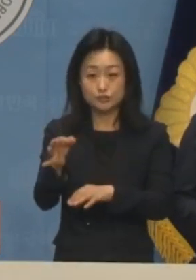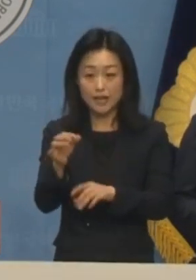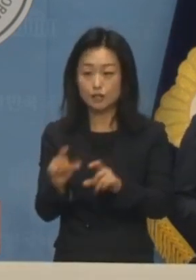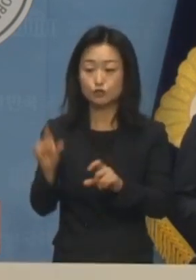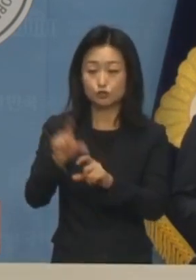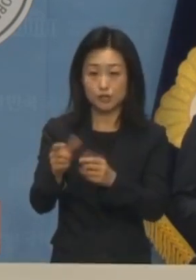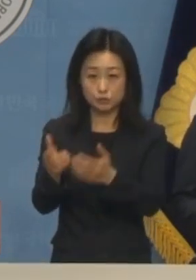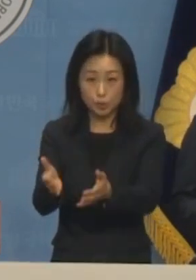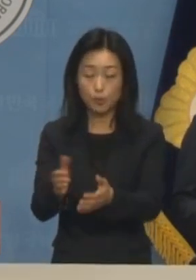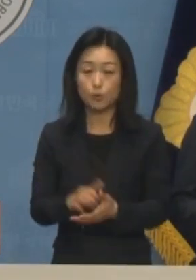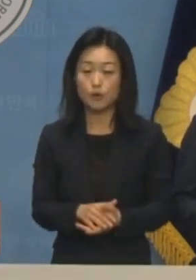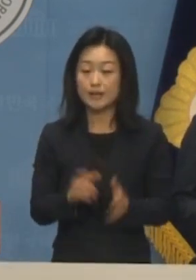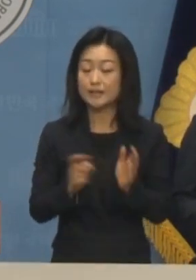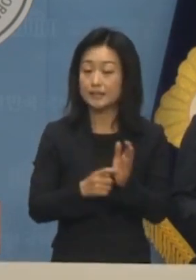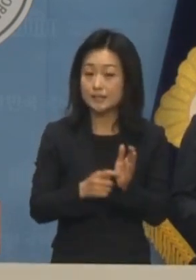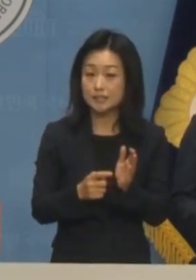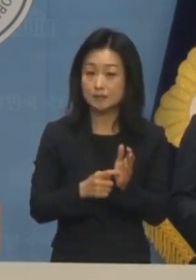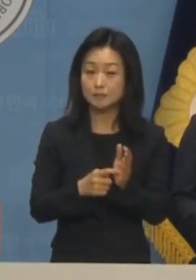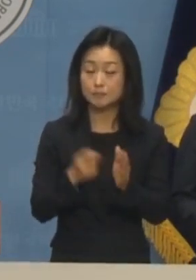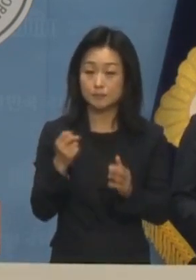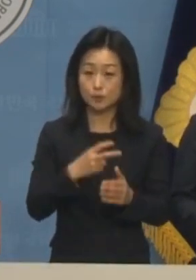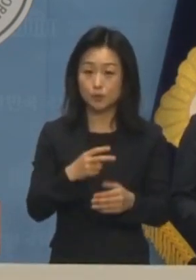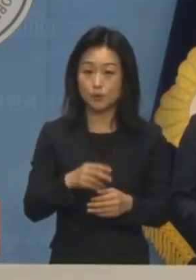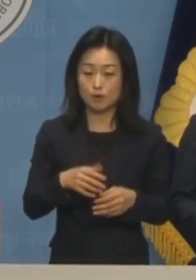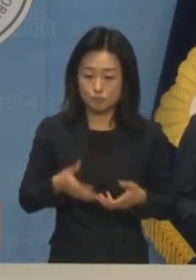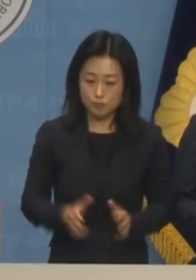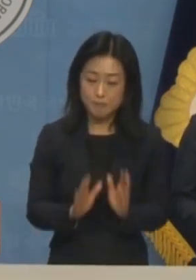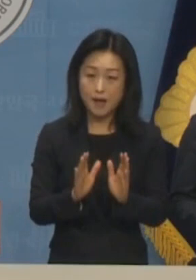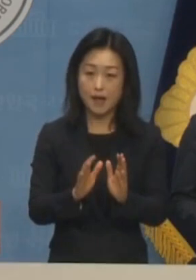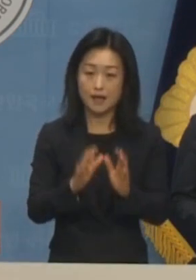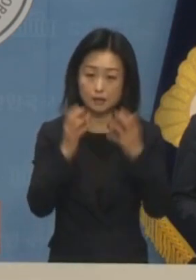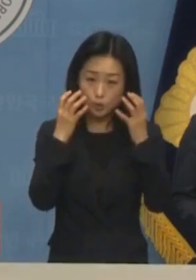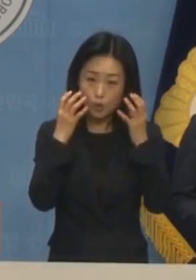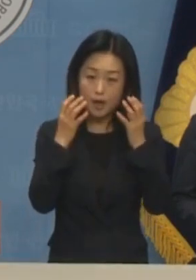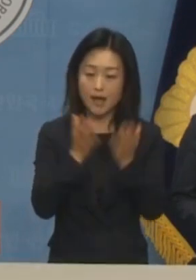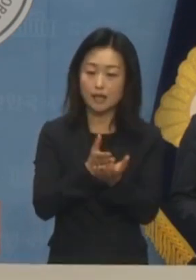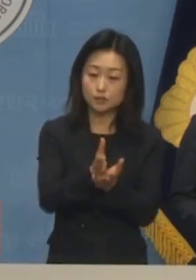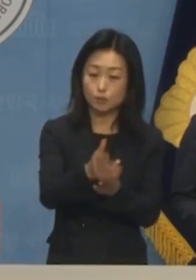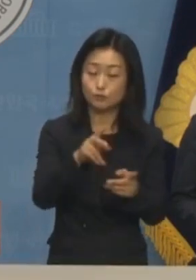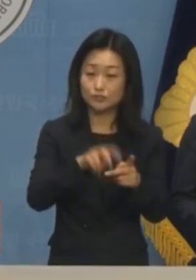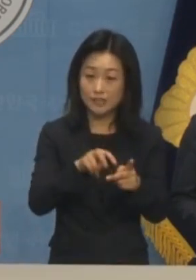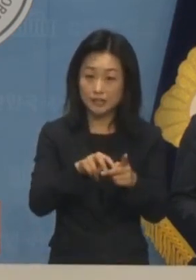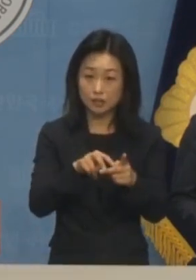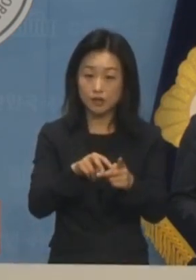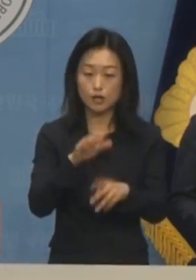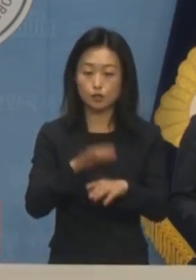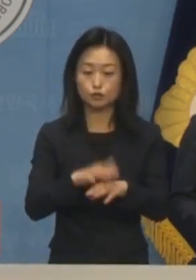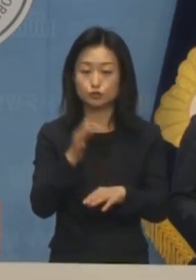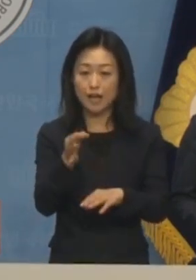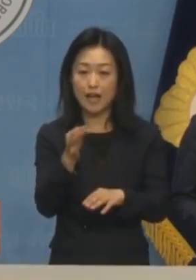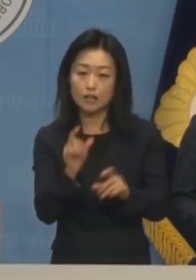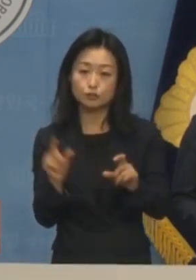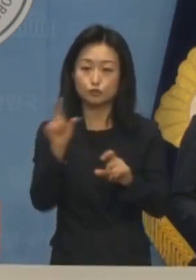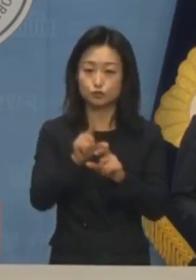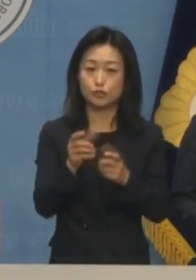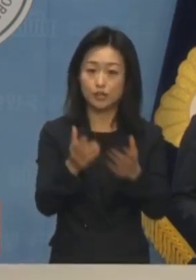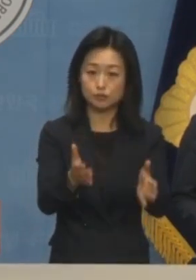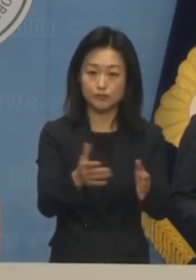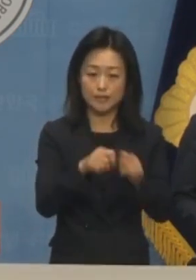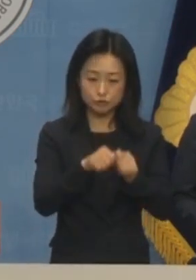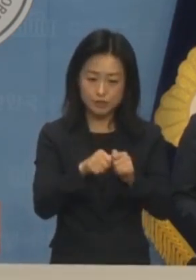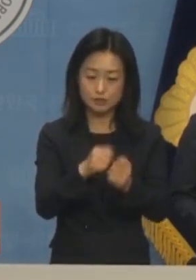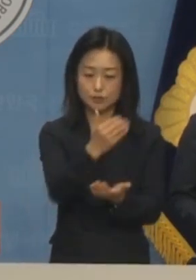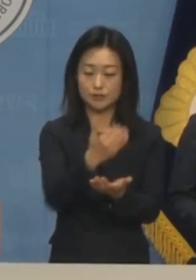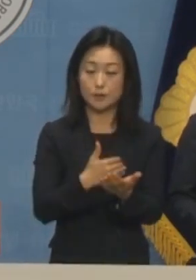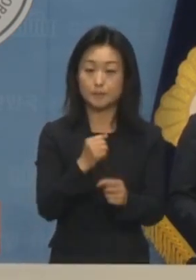가산, 응급, 심내, 분만, 소아 등 전문센터 가산 등으로 구체화하였습니다.